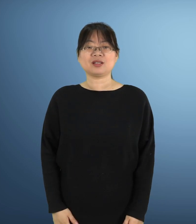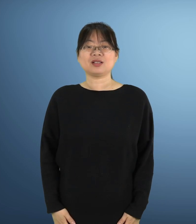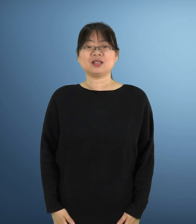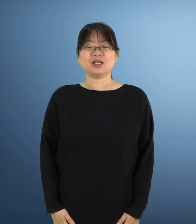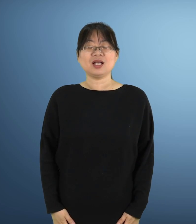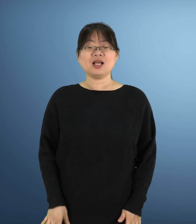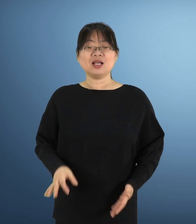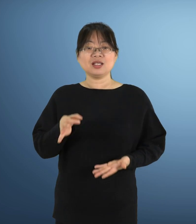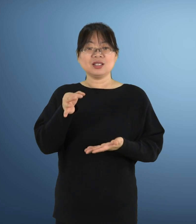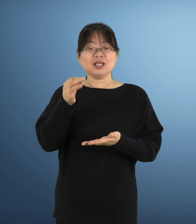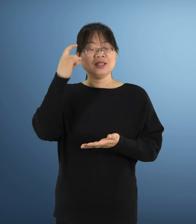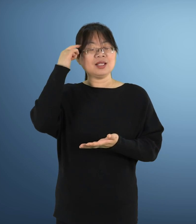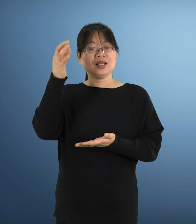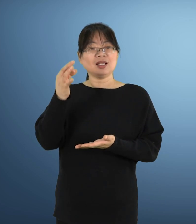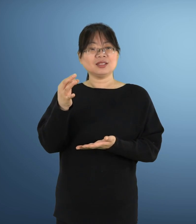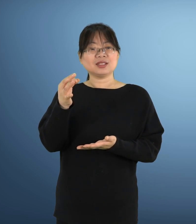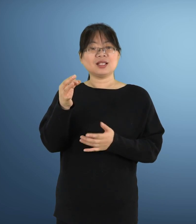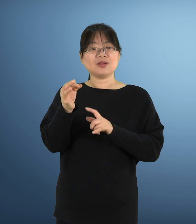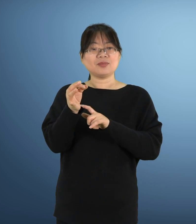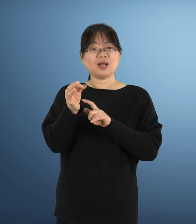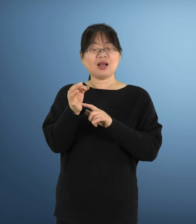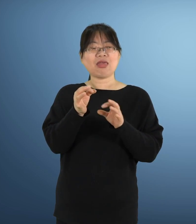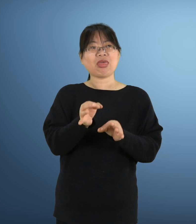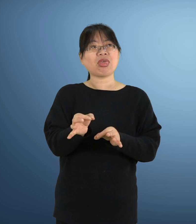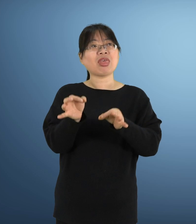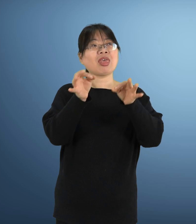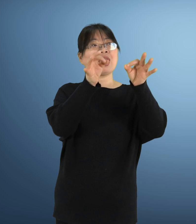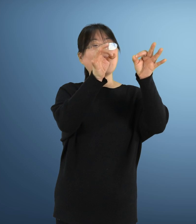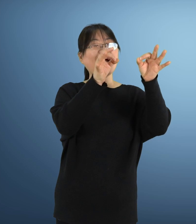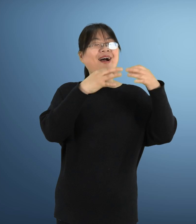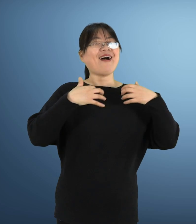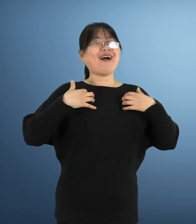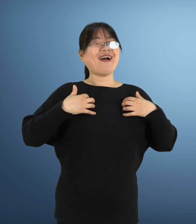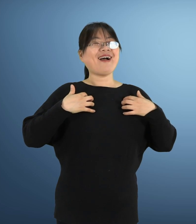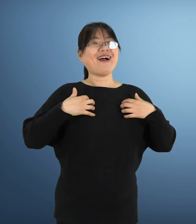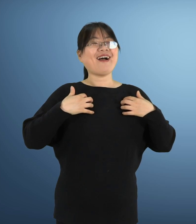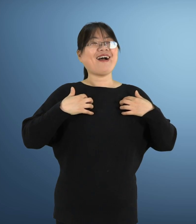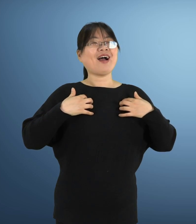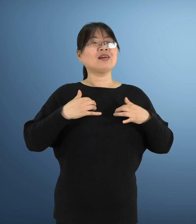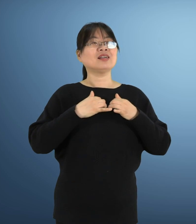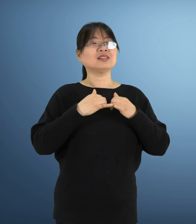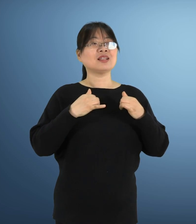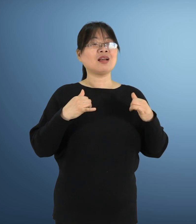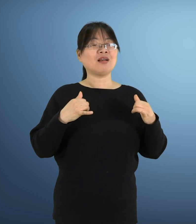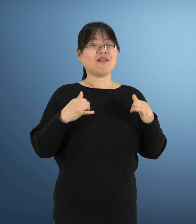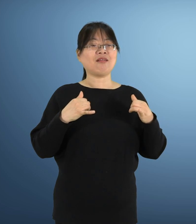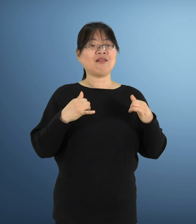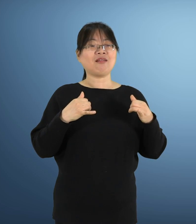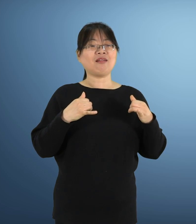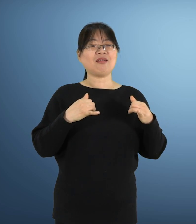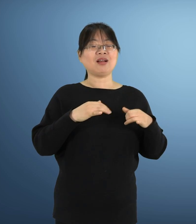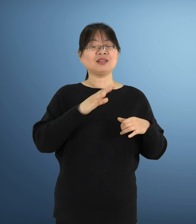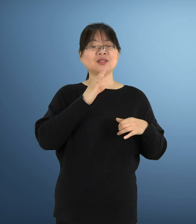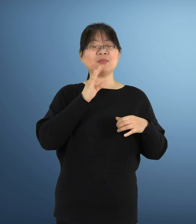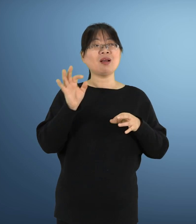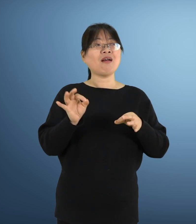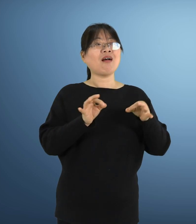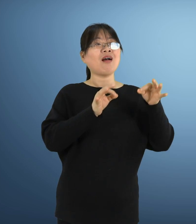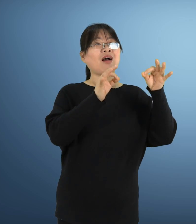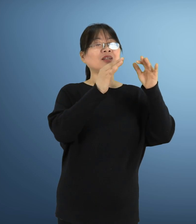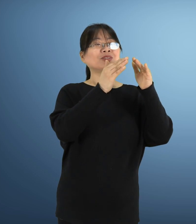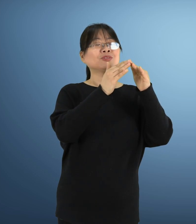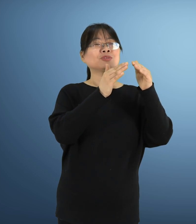자산 가치의 급격한 상승에 기뻐서 하늘을 날고 있는 사람들의 눈에 급격히 상승한